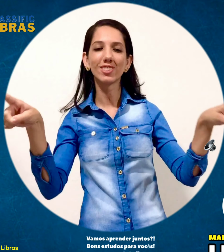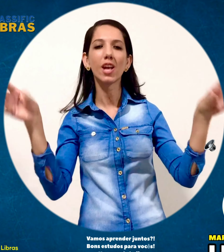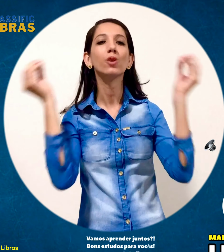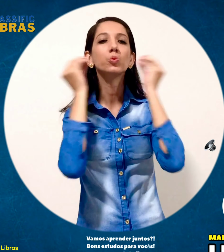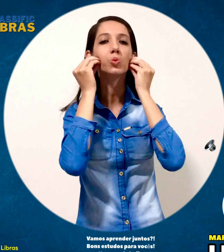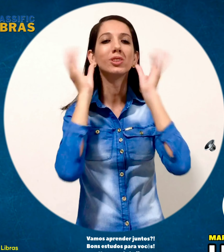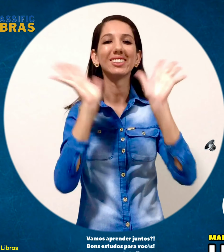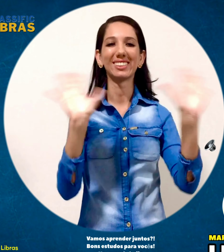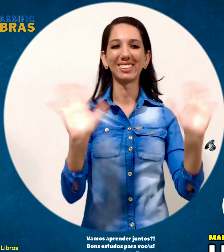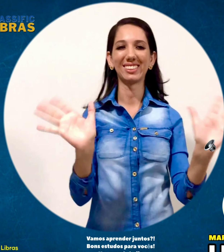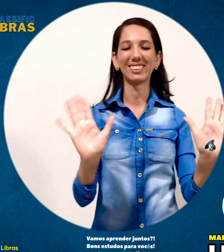um grande beijo e até logo!